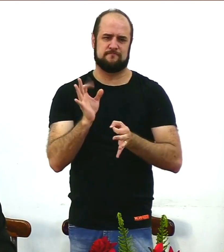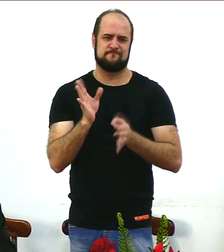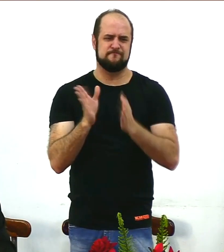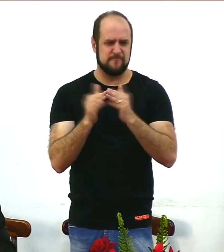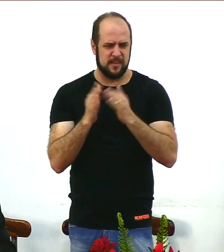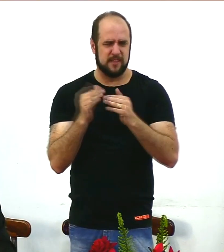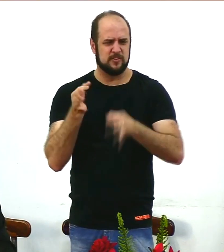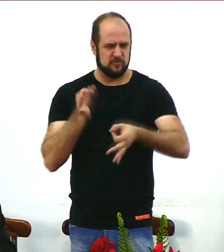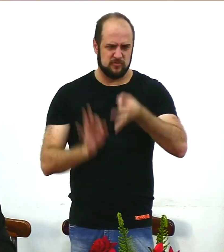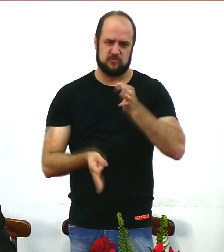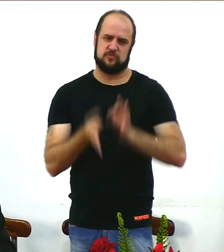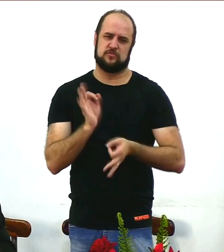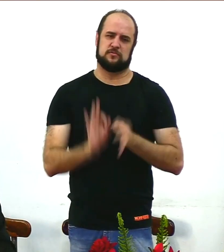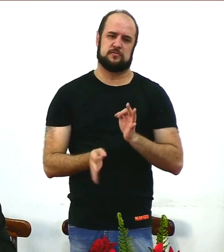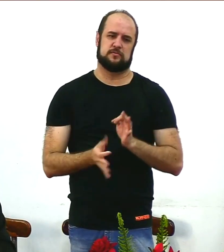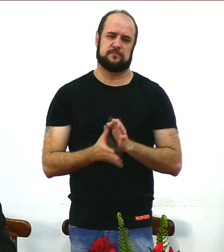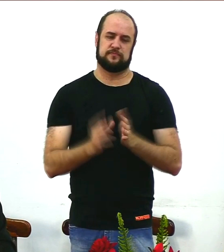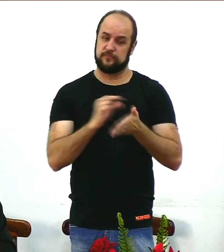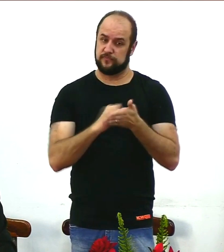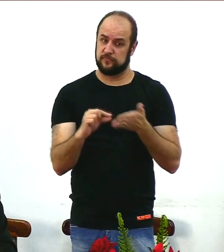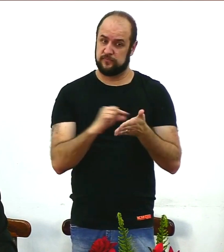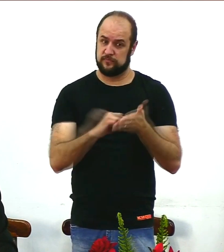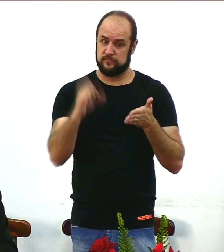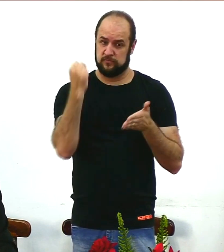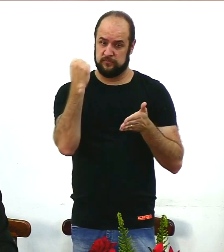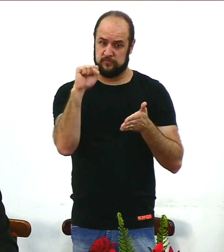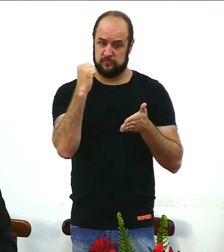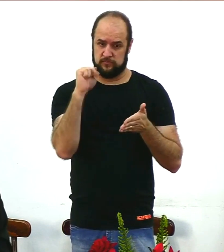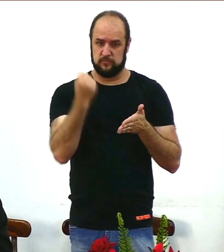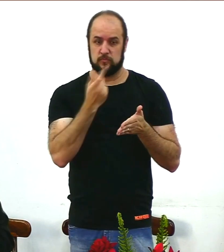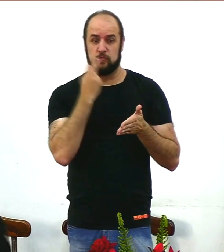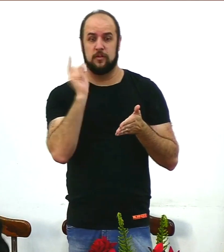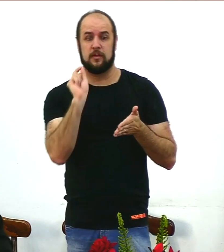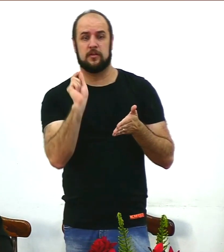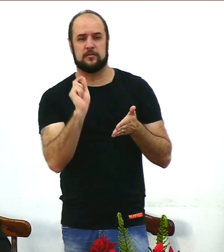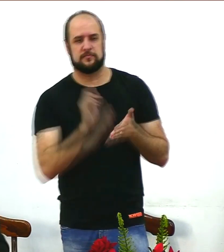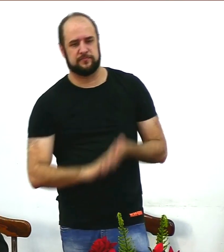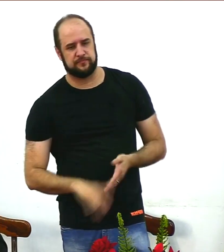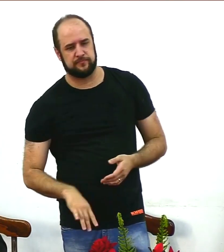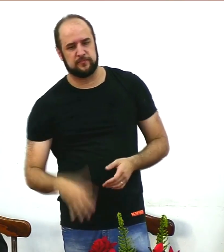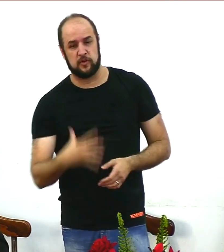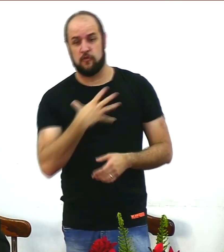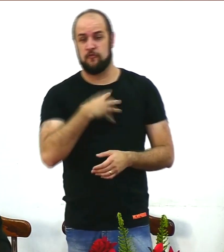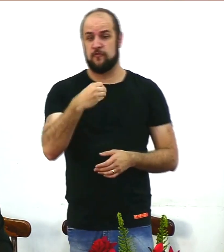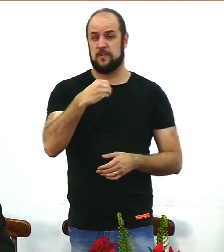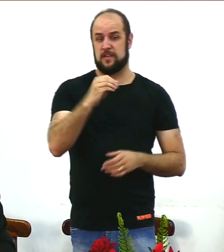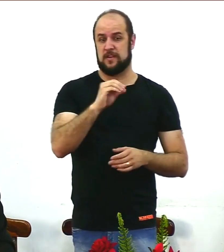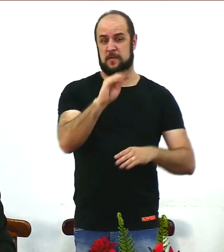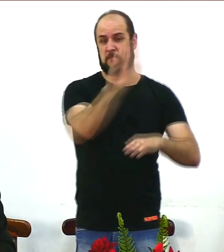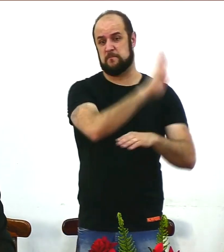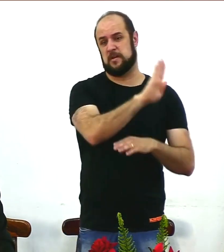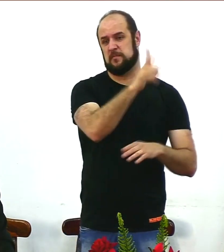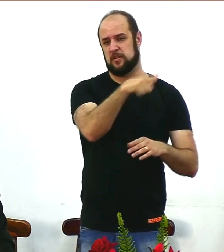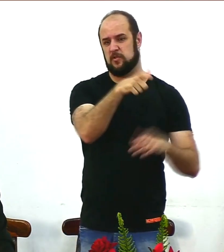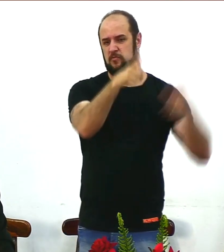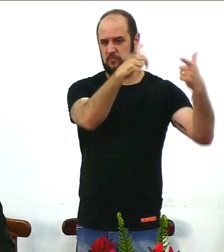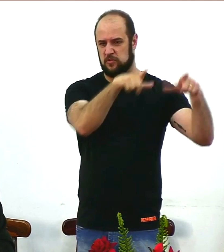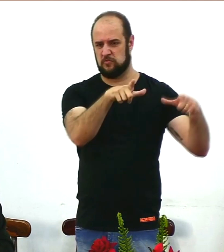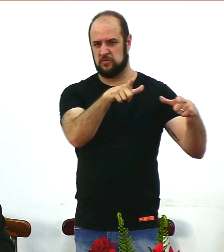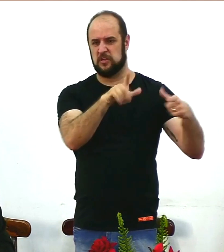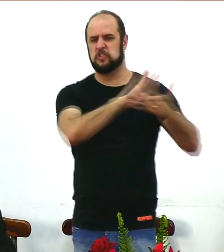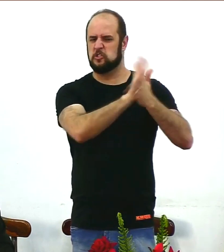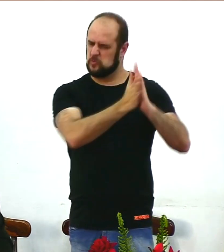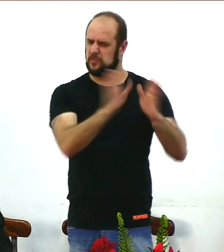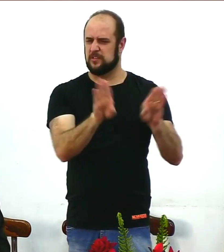aproveitando, eles viam Jerusalém ser destruída e eles se sentiam vingados. Eles se